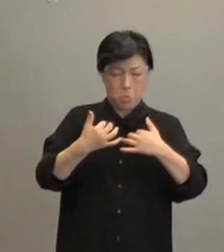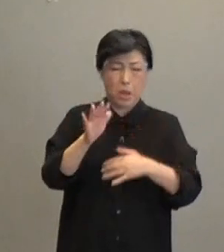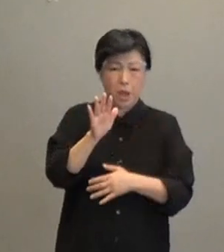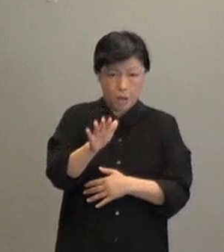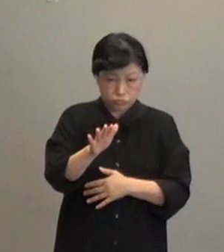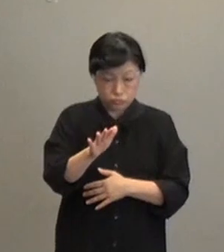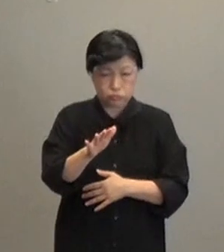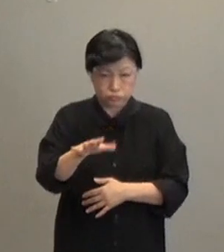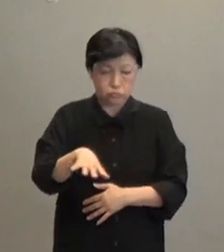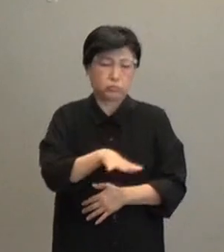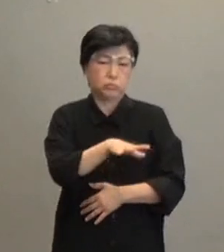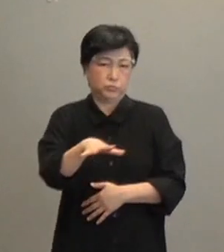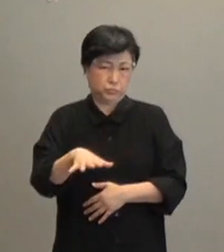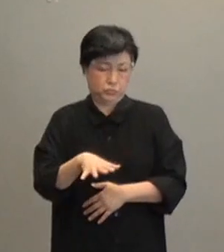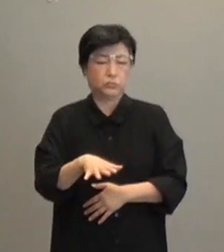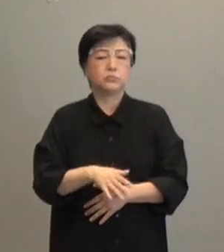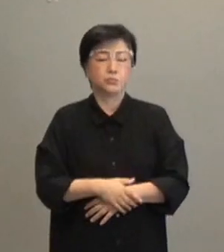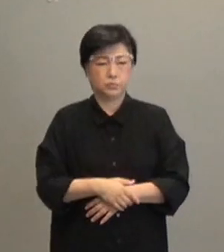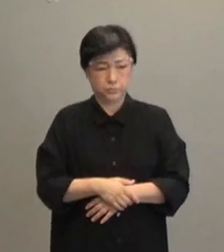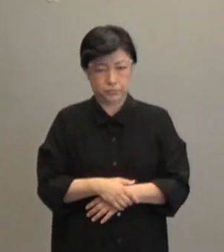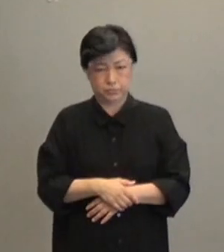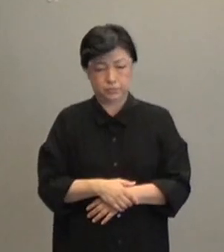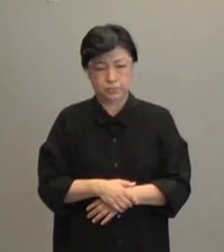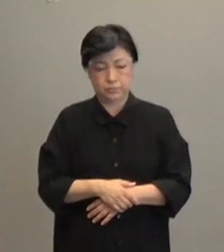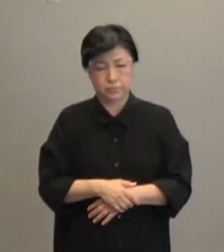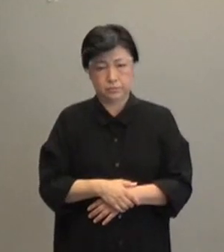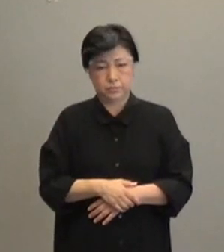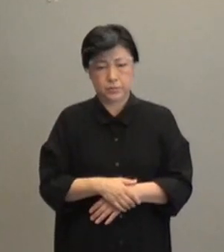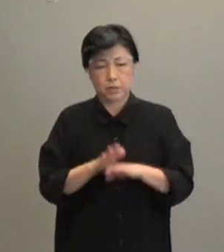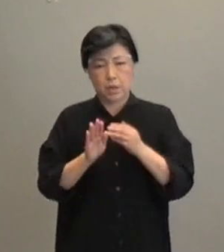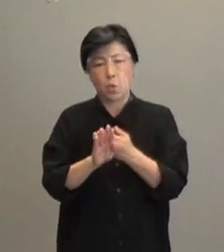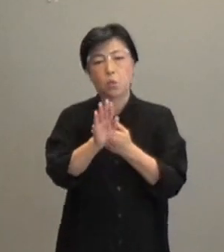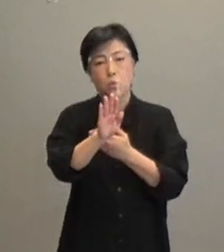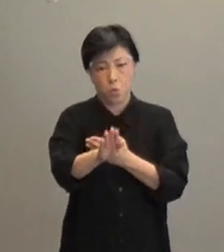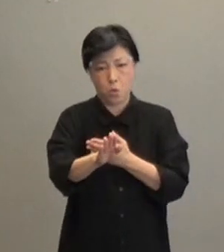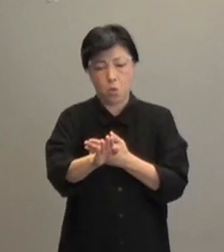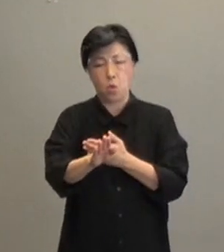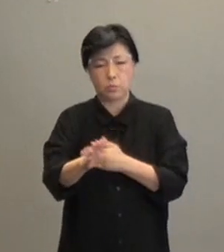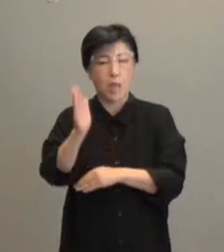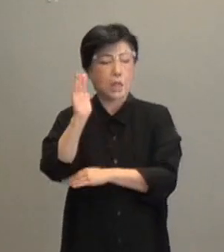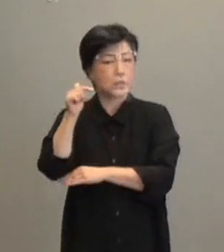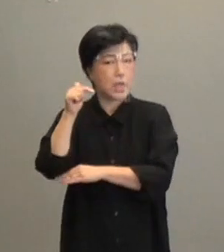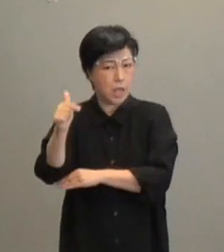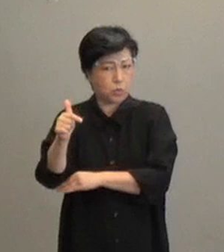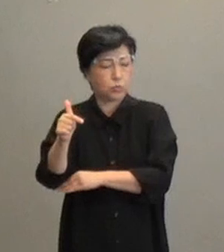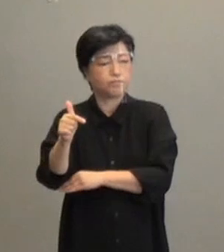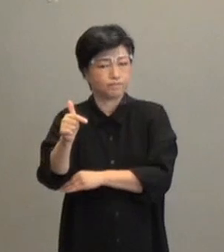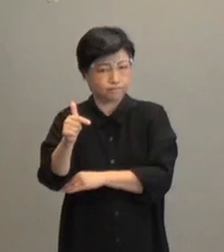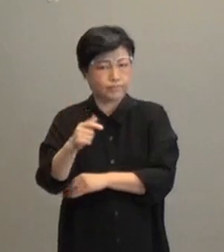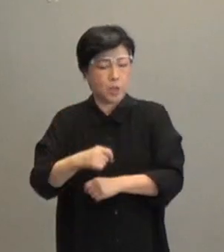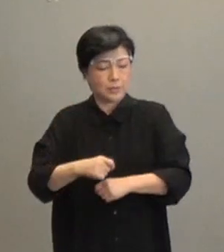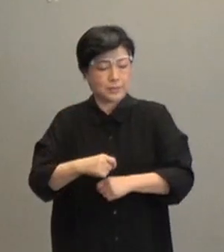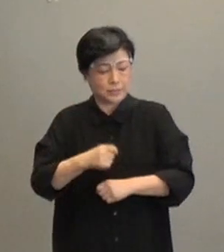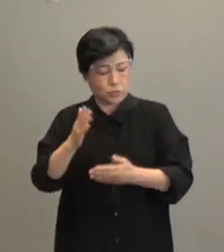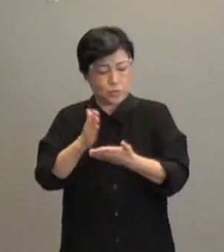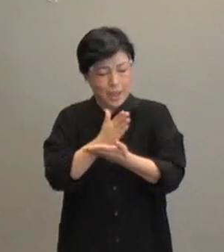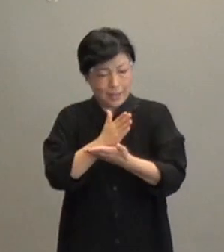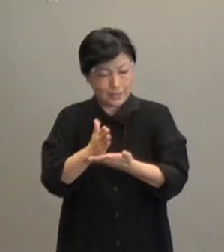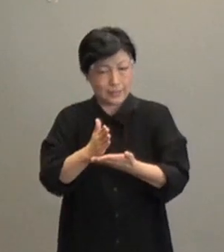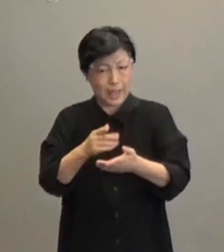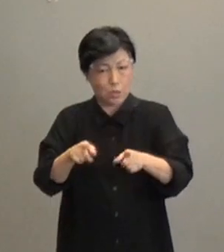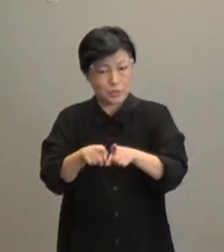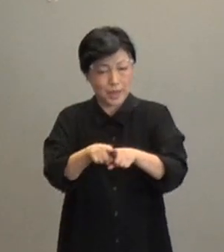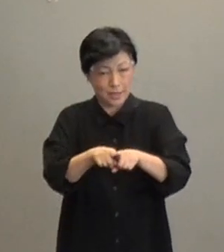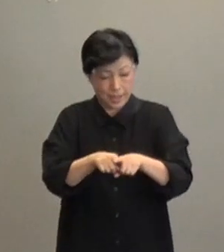ういう空港であり業種だというふうに思っています。今後政府の中で慎重に判断をしながらです